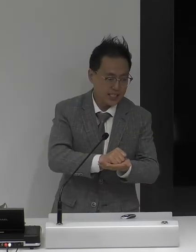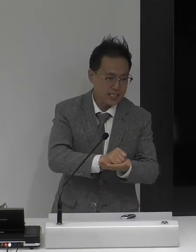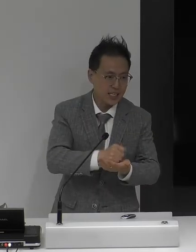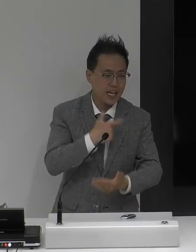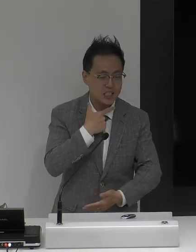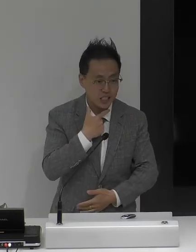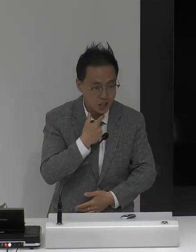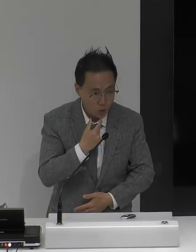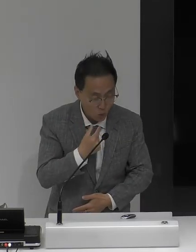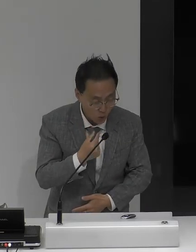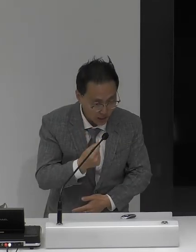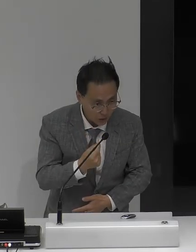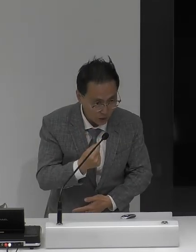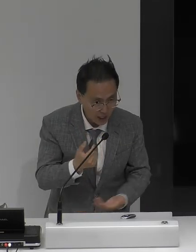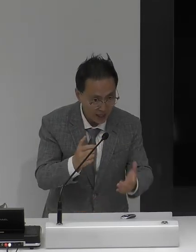차지하게 하시길 원하노라.